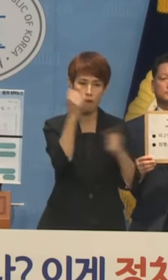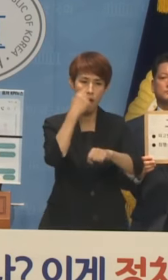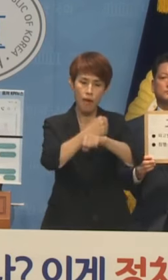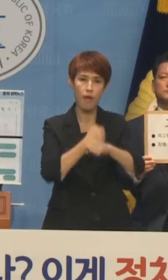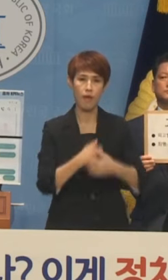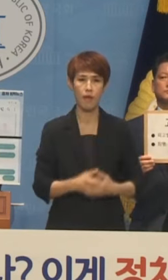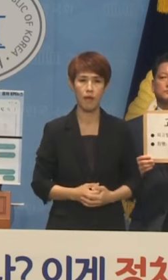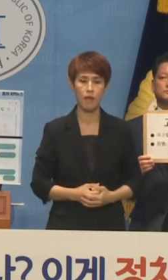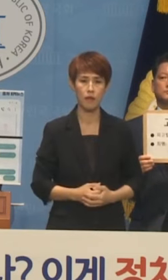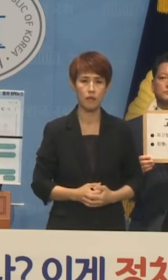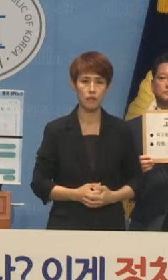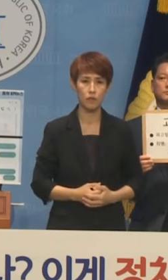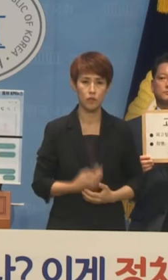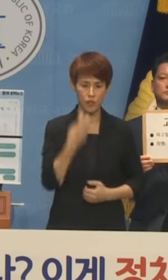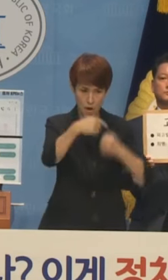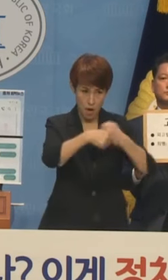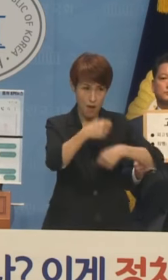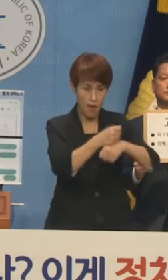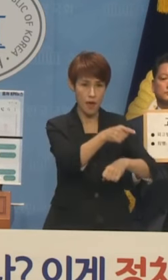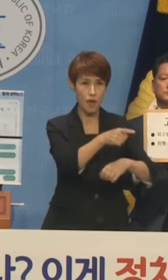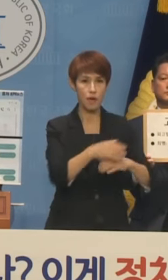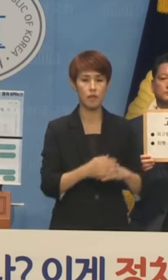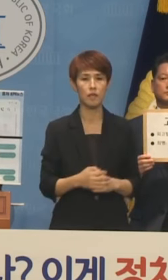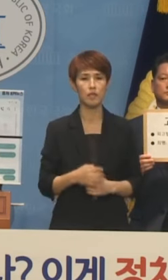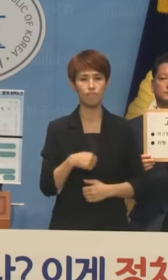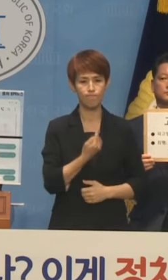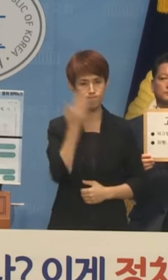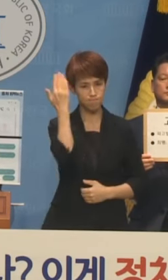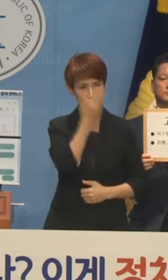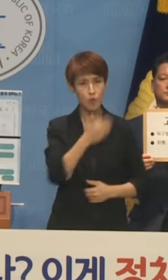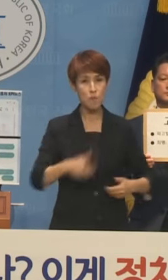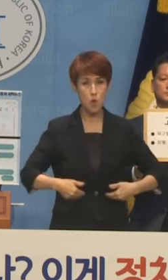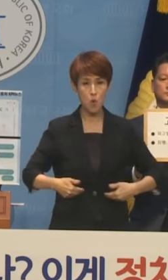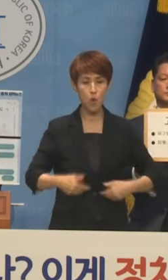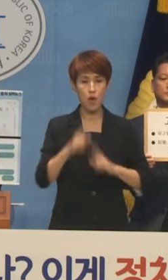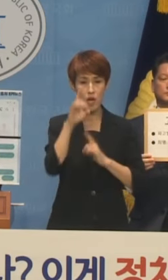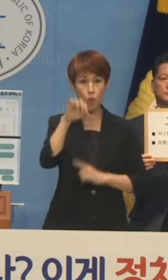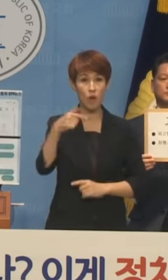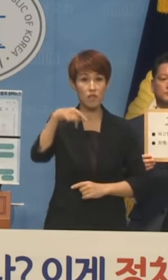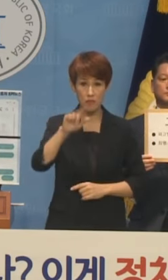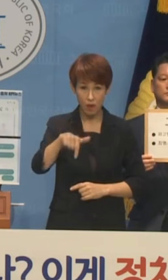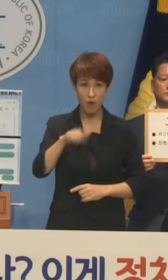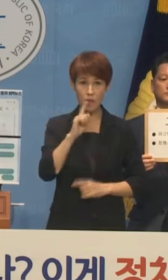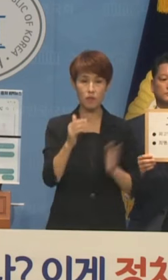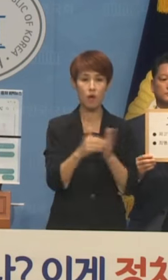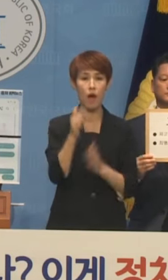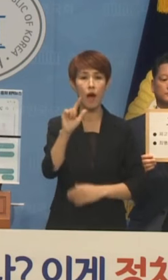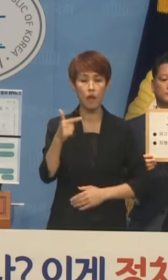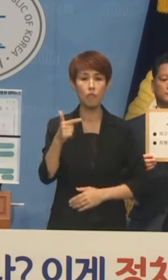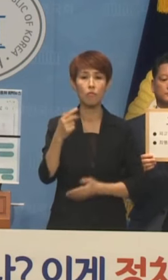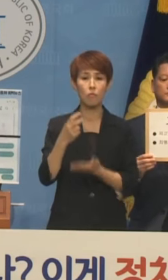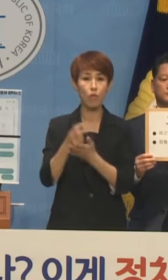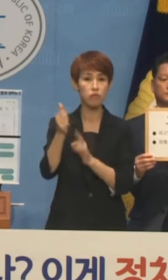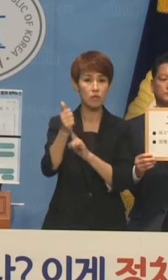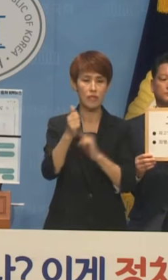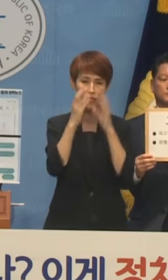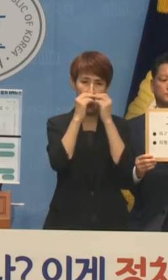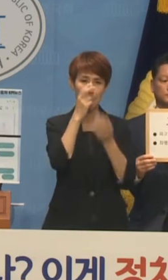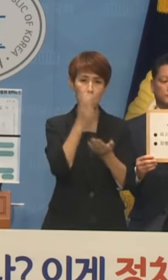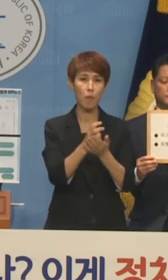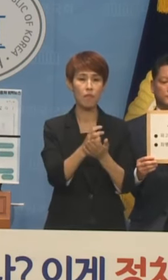그리고 이원석 검찰총장께서 스스로 깨끗해져야 된다고 하셨고 한동훈 전 법무부 장관도 잡범이다라는